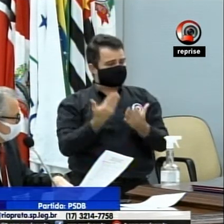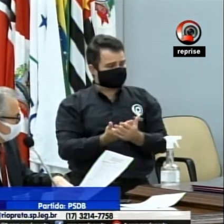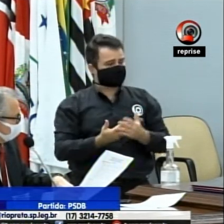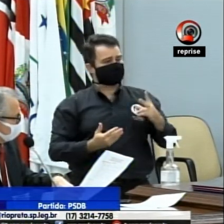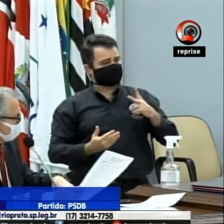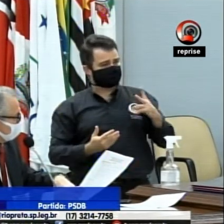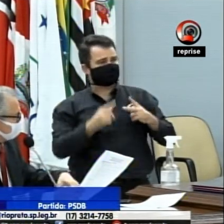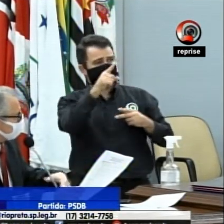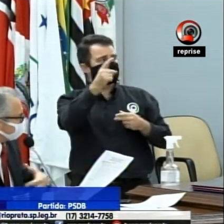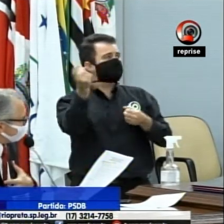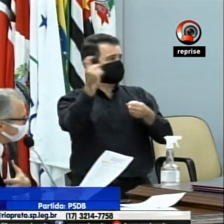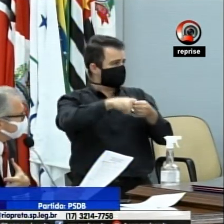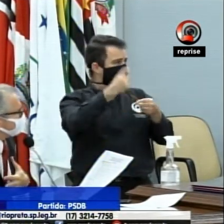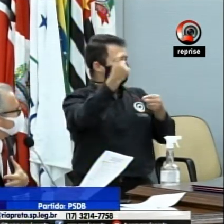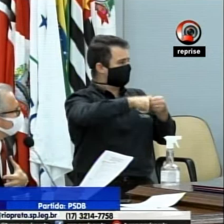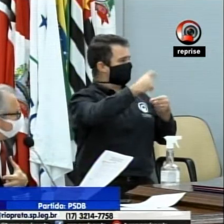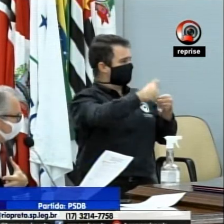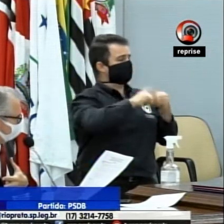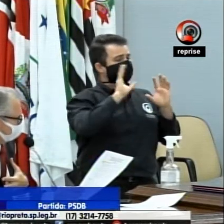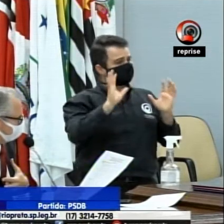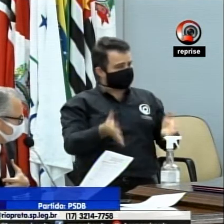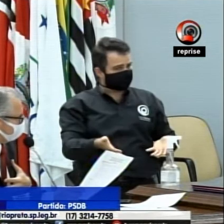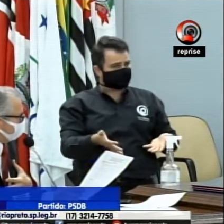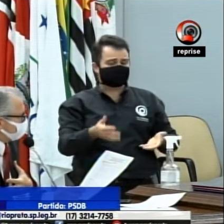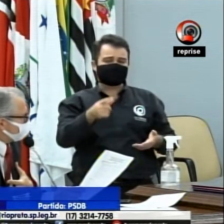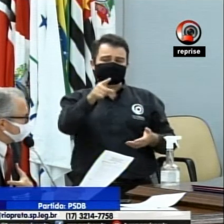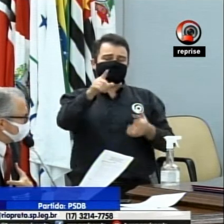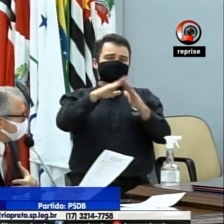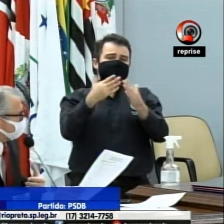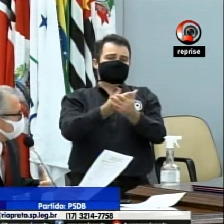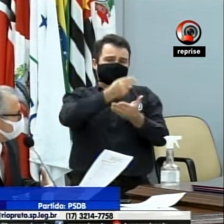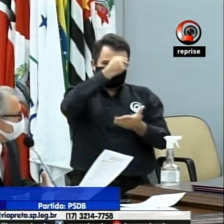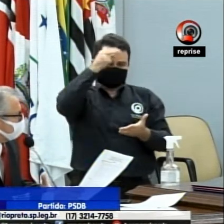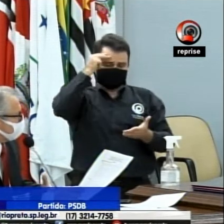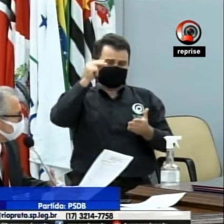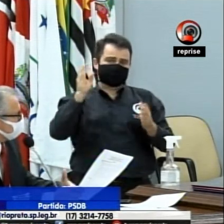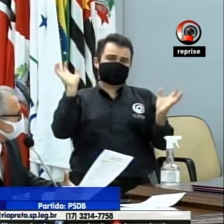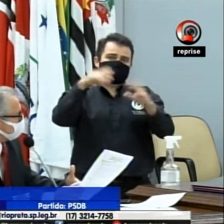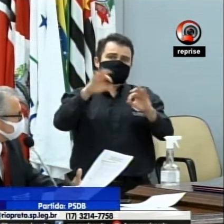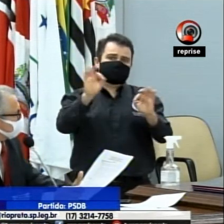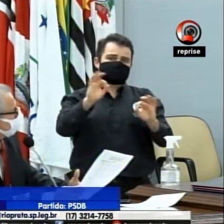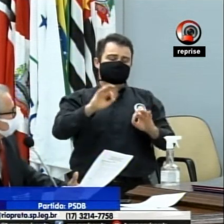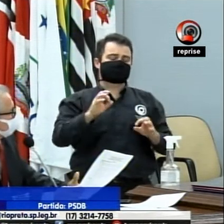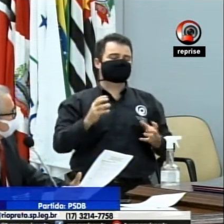voltando. É uma desigualdade que dói, que machuca a gente vê essas